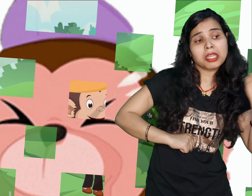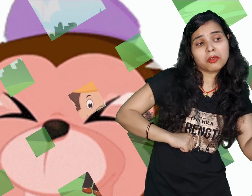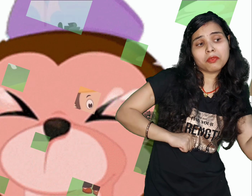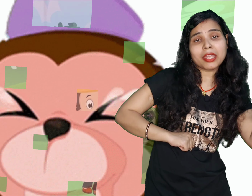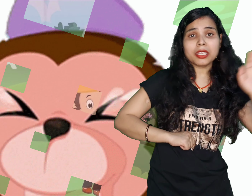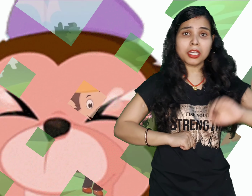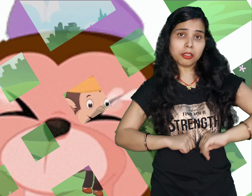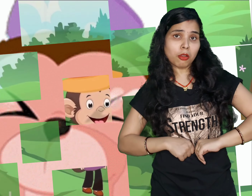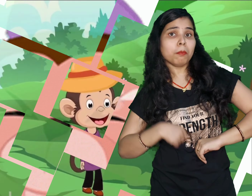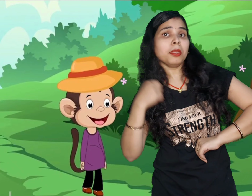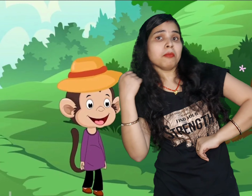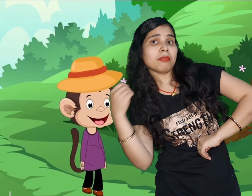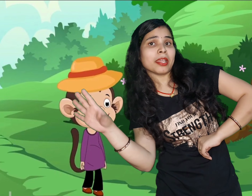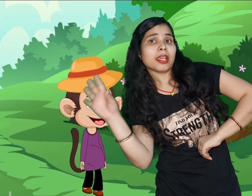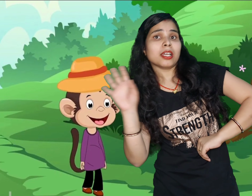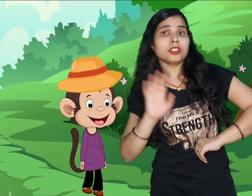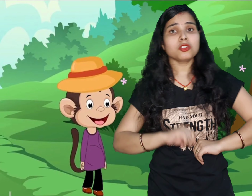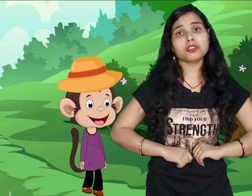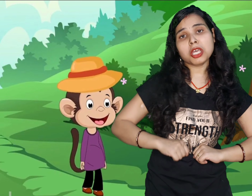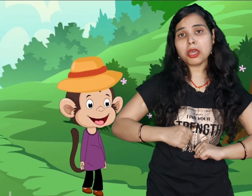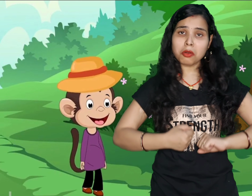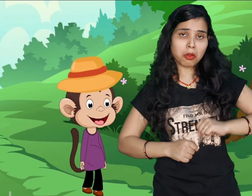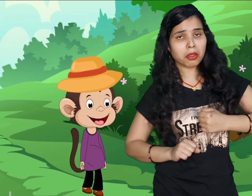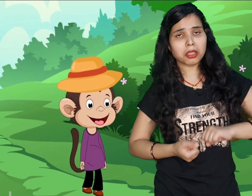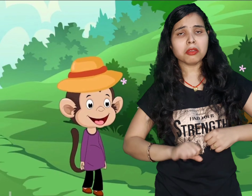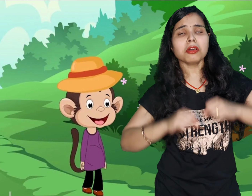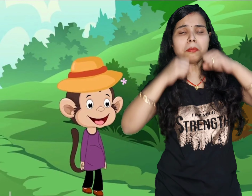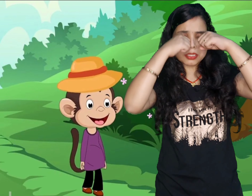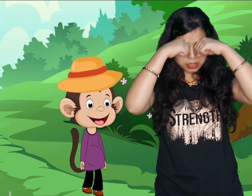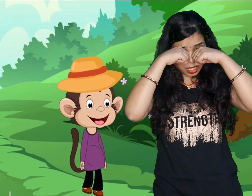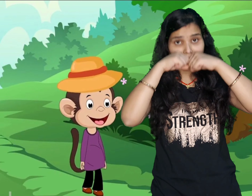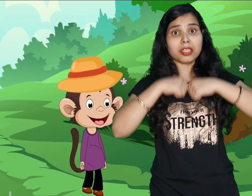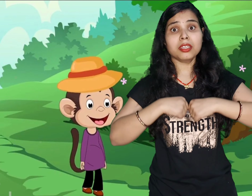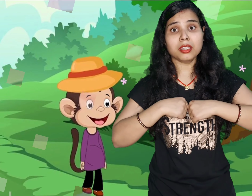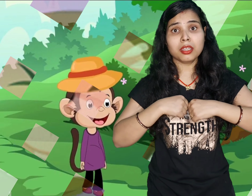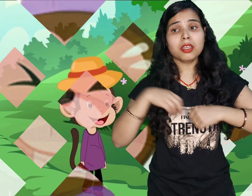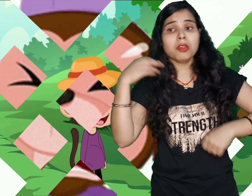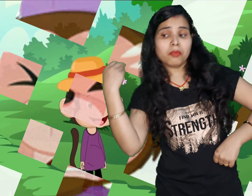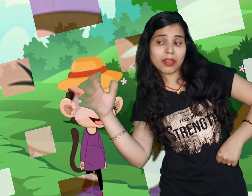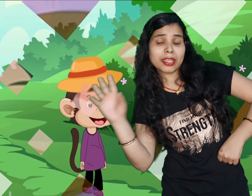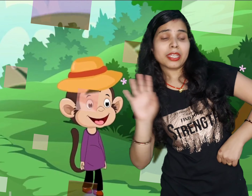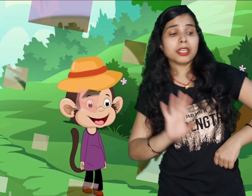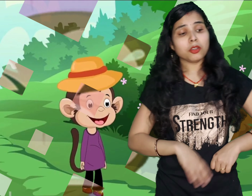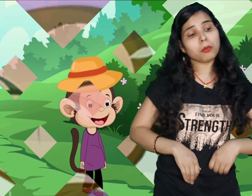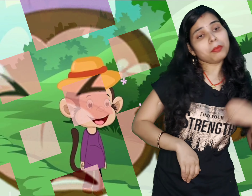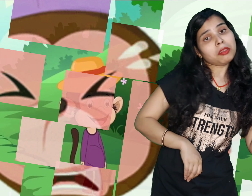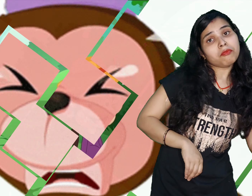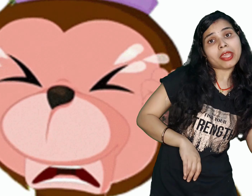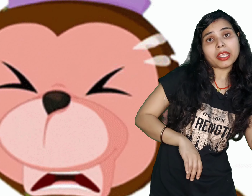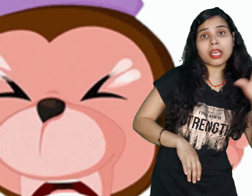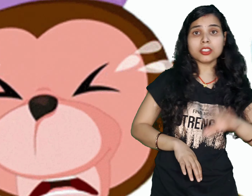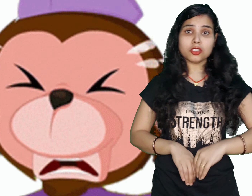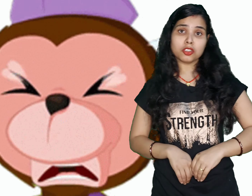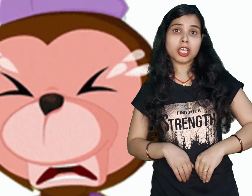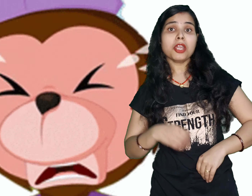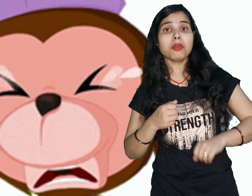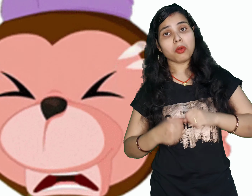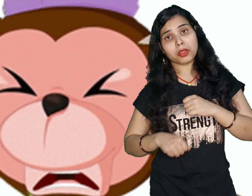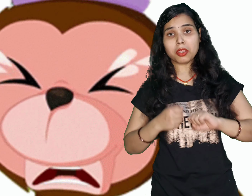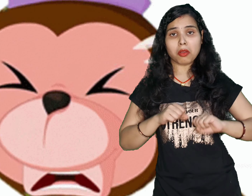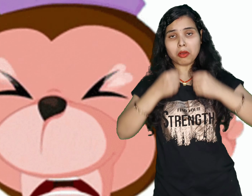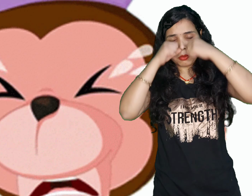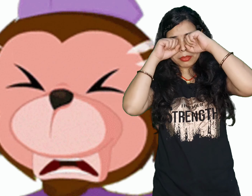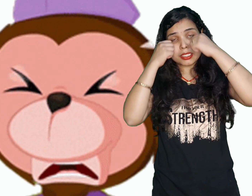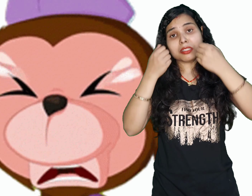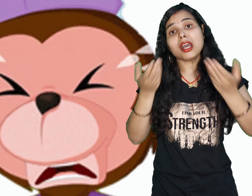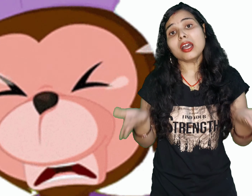आए। फेंकी टोपी फेंका जूता रोए और पछताए। फेंकी टोपी फेंका जूता